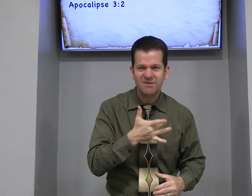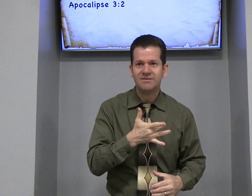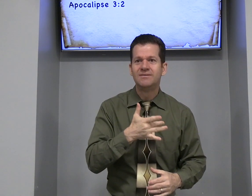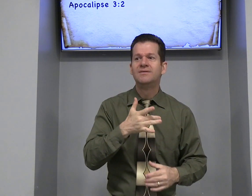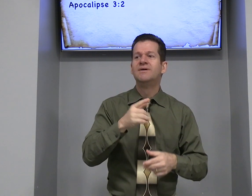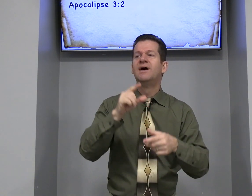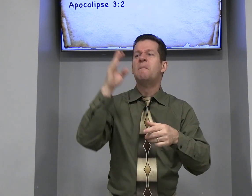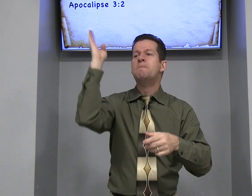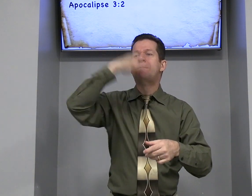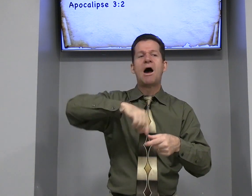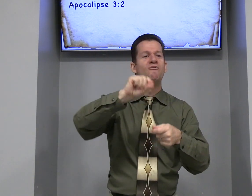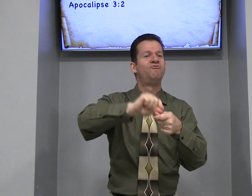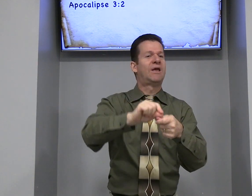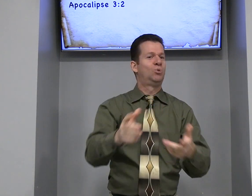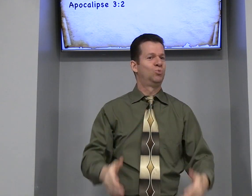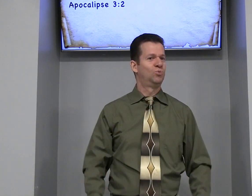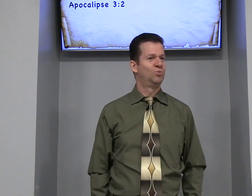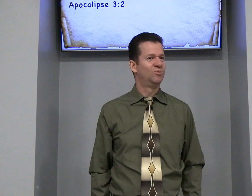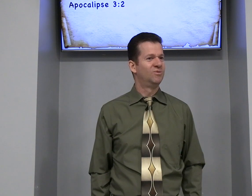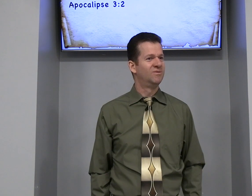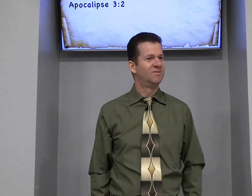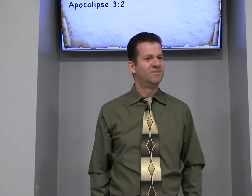gostoso? É mal feito.